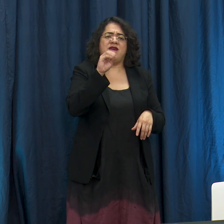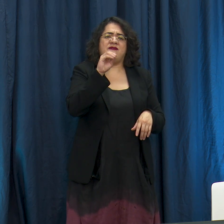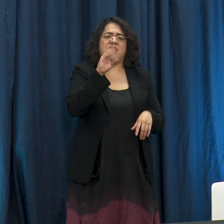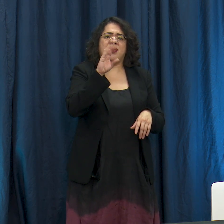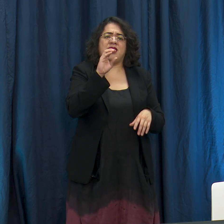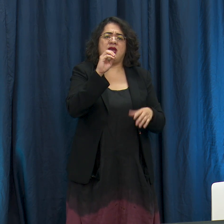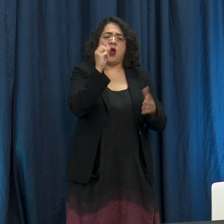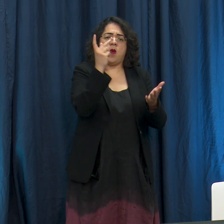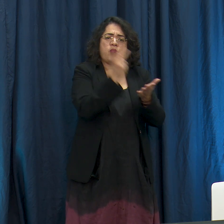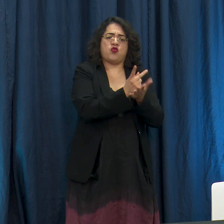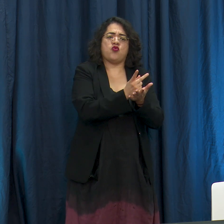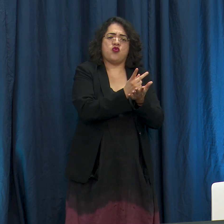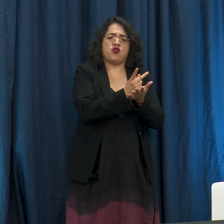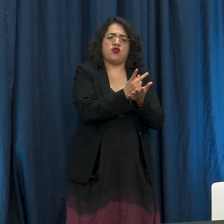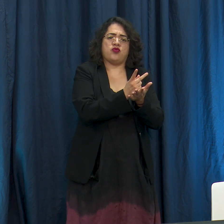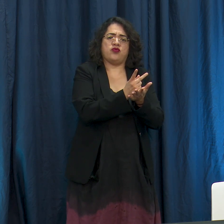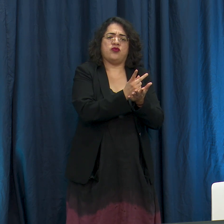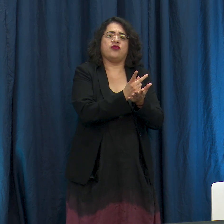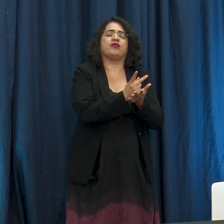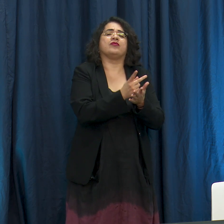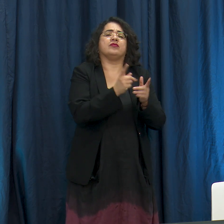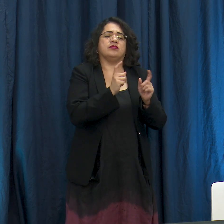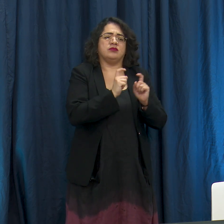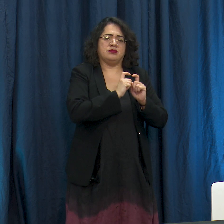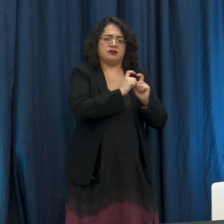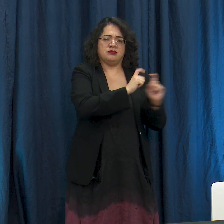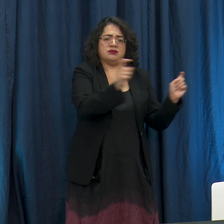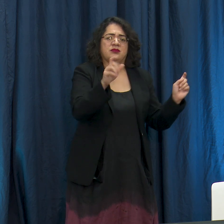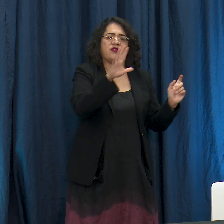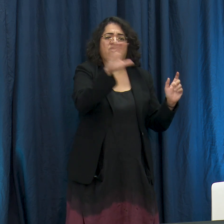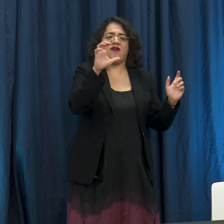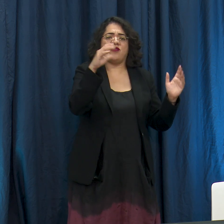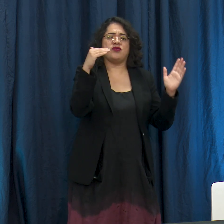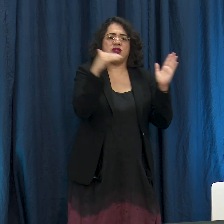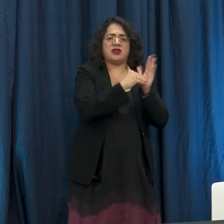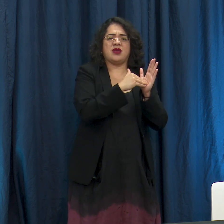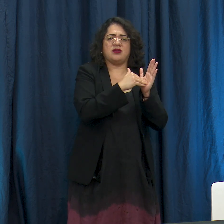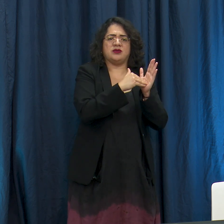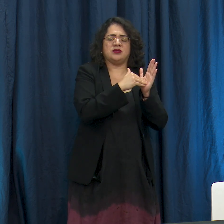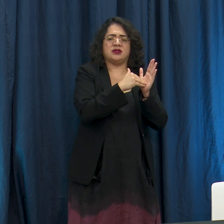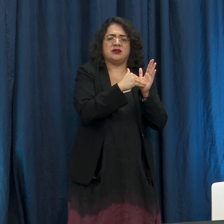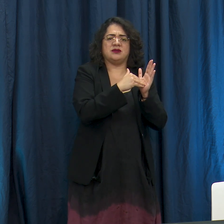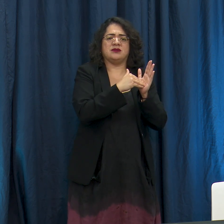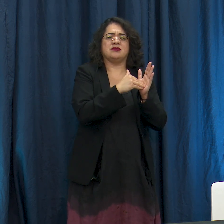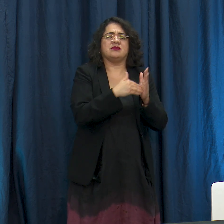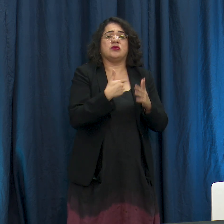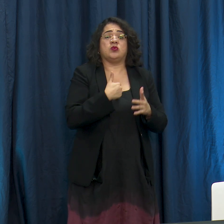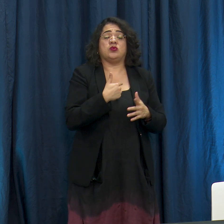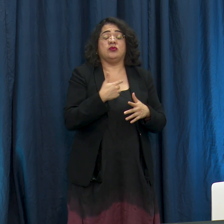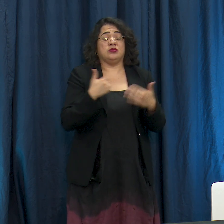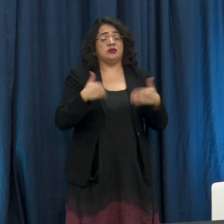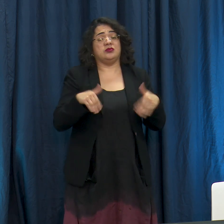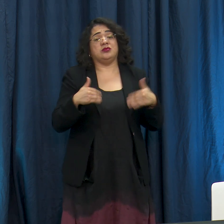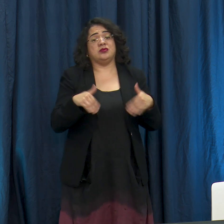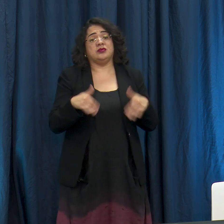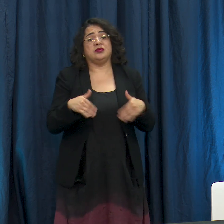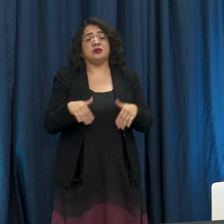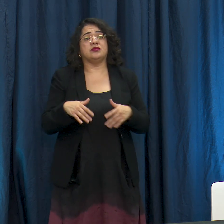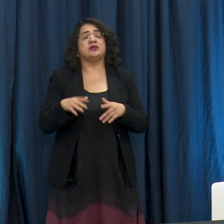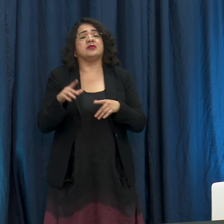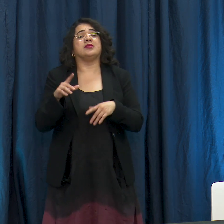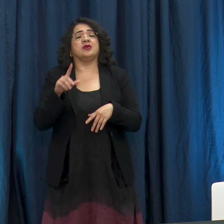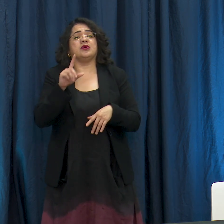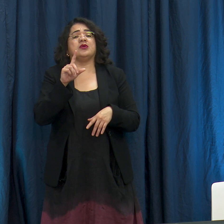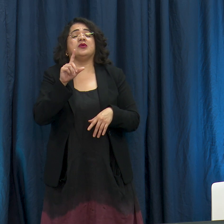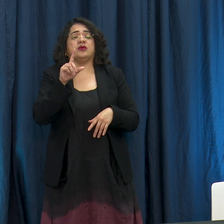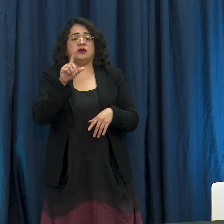sido aprobados y 20 préstamos ya han sido distribuidos. Como he mencionado varias veces, nosotros